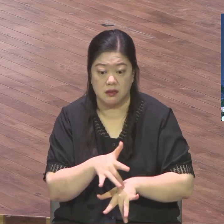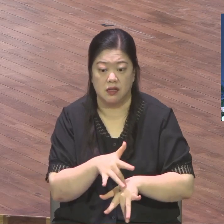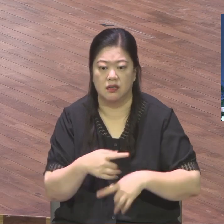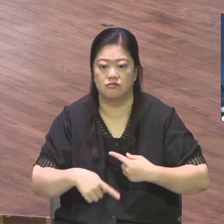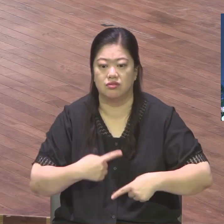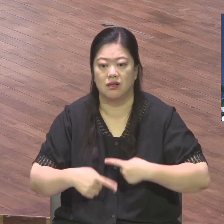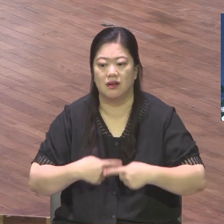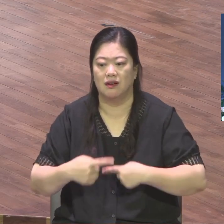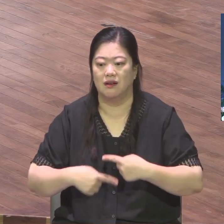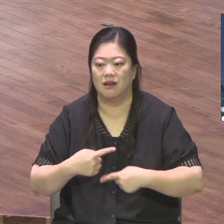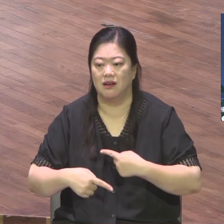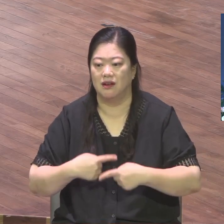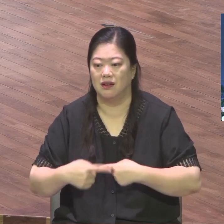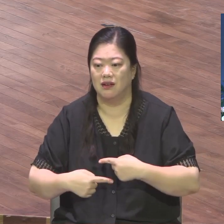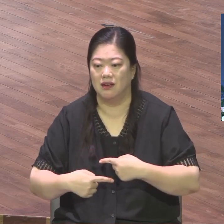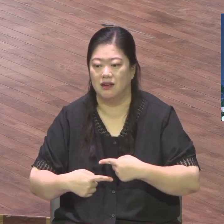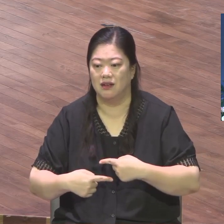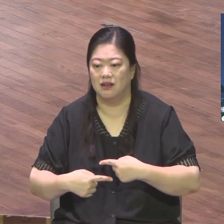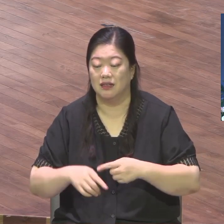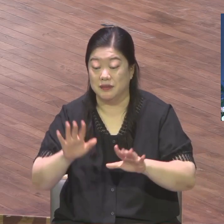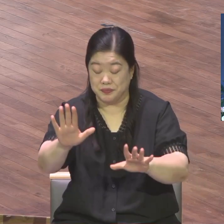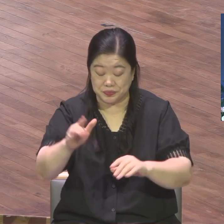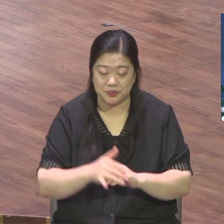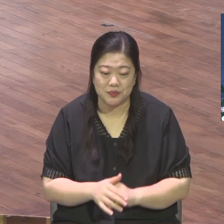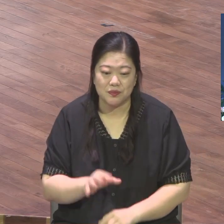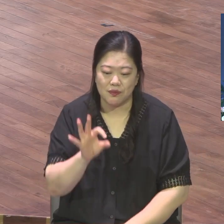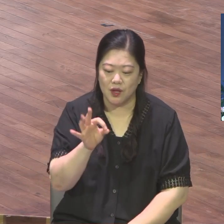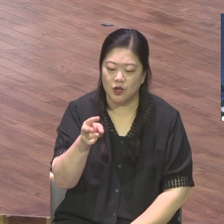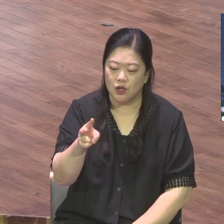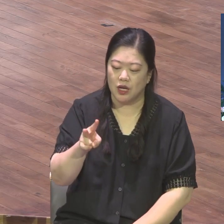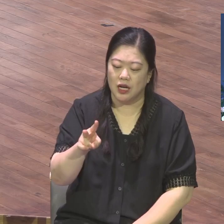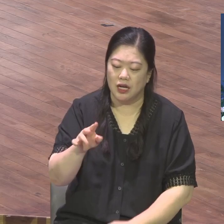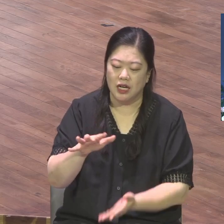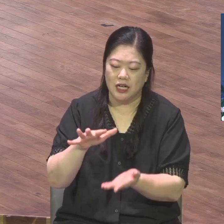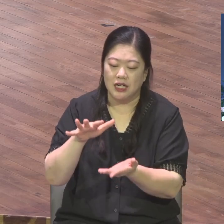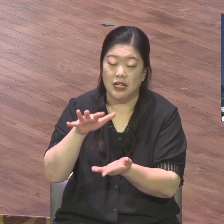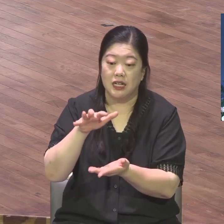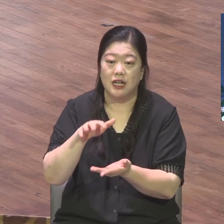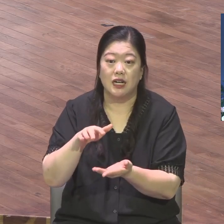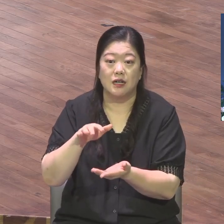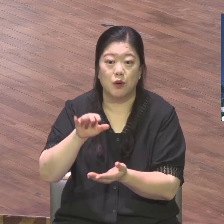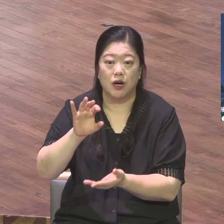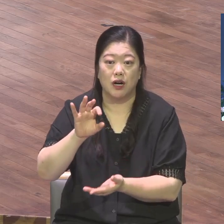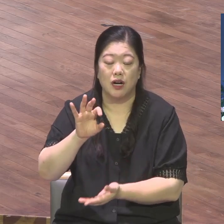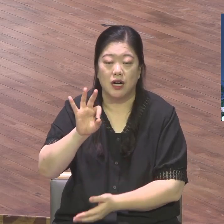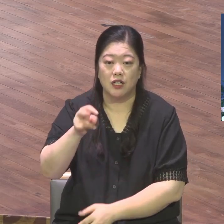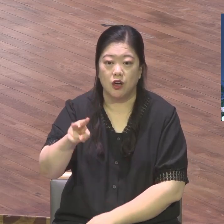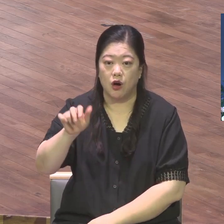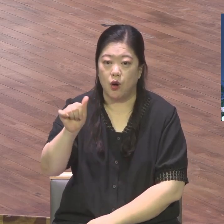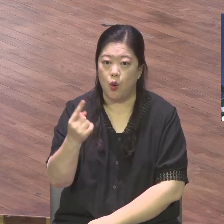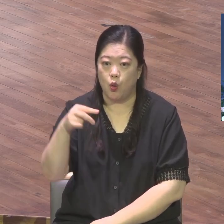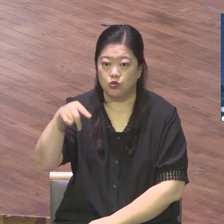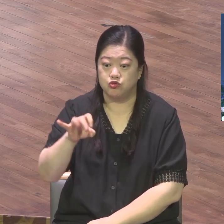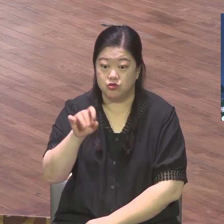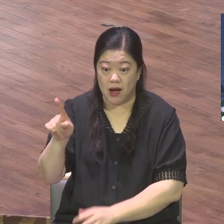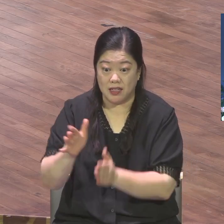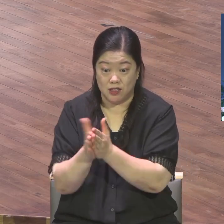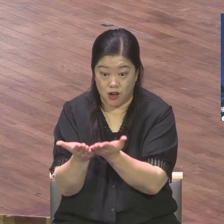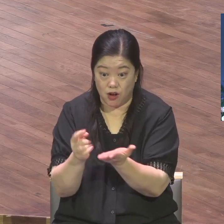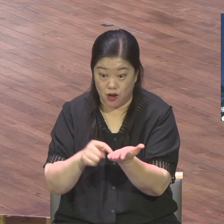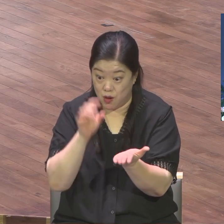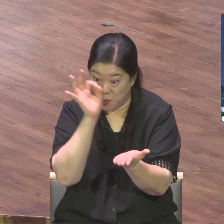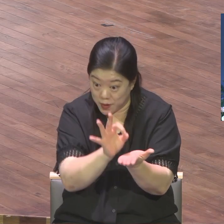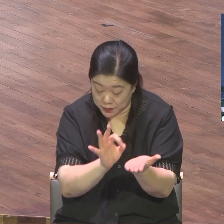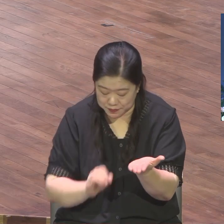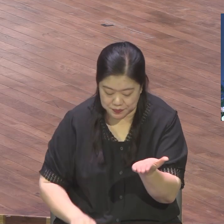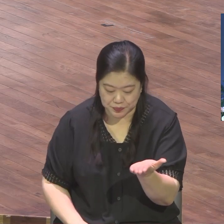방해를 합니다. 여호수아 3장에 보면 여호수아와 이스라엘 백성들이 요단강 건널 때 요단강의 물결이 막 평상시보다